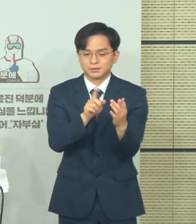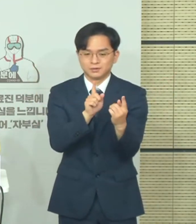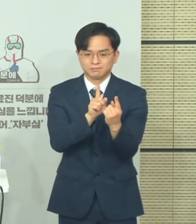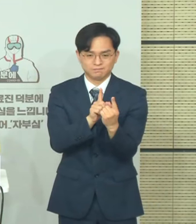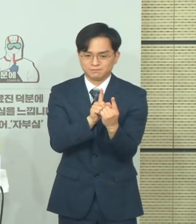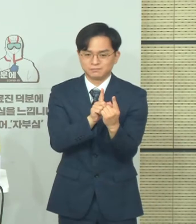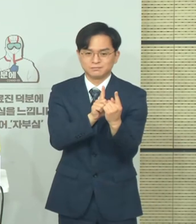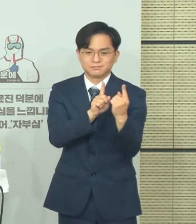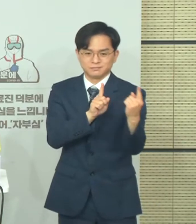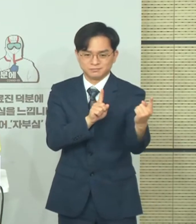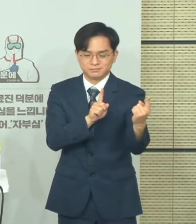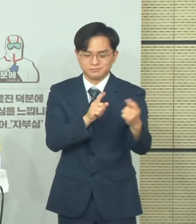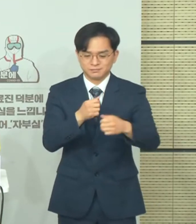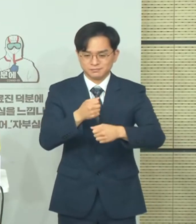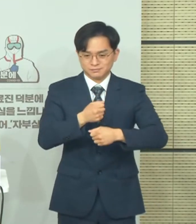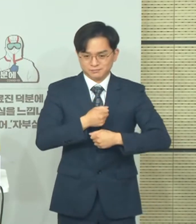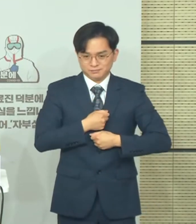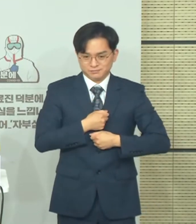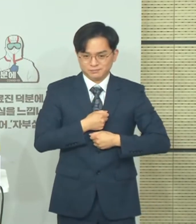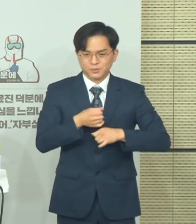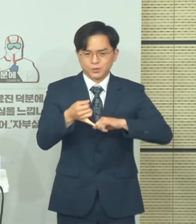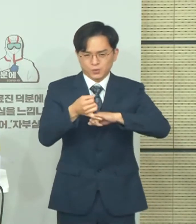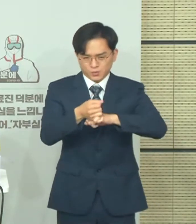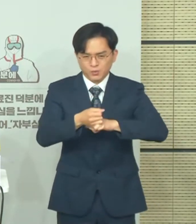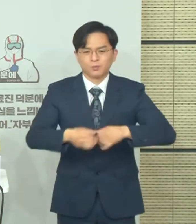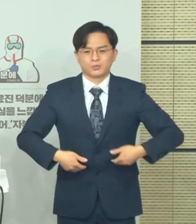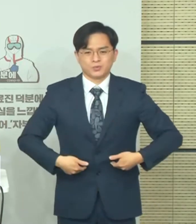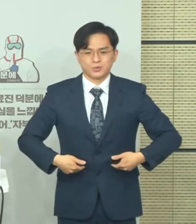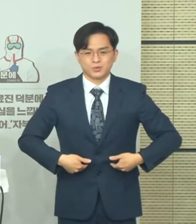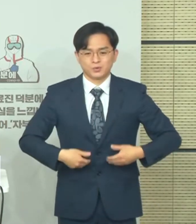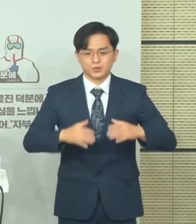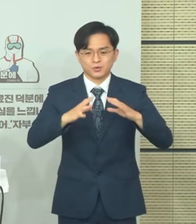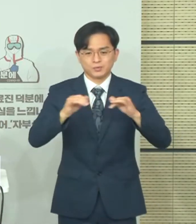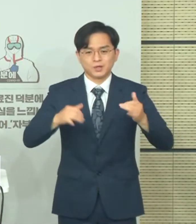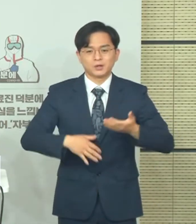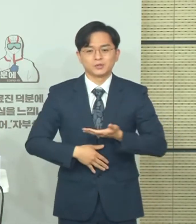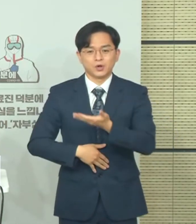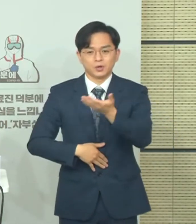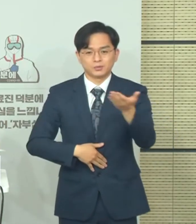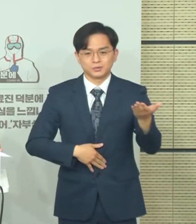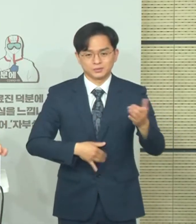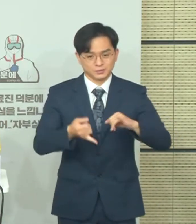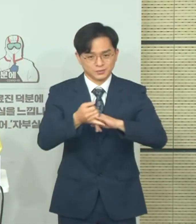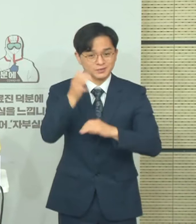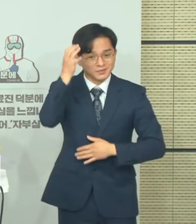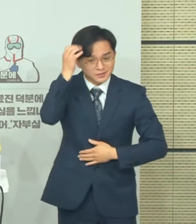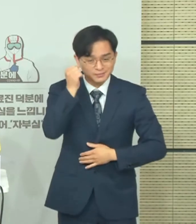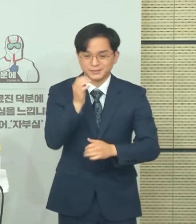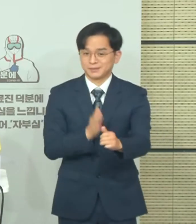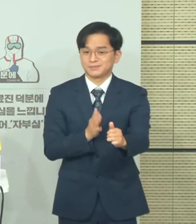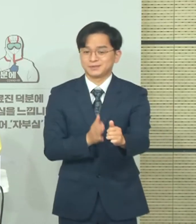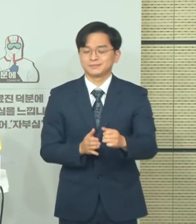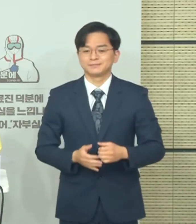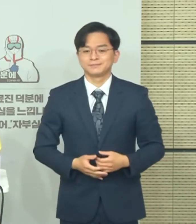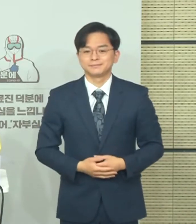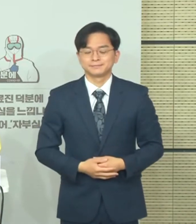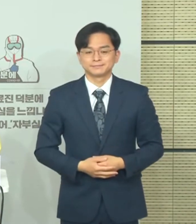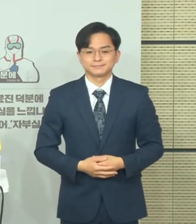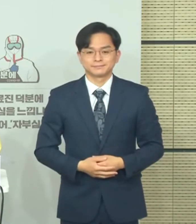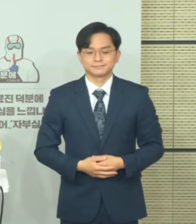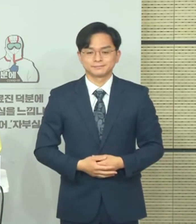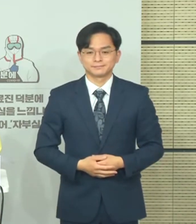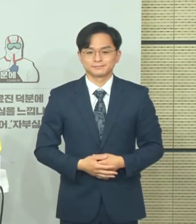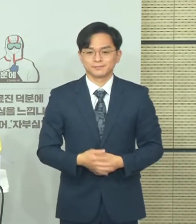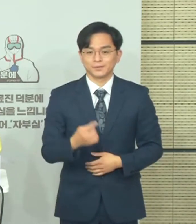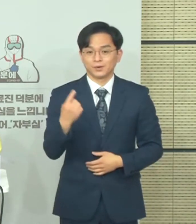실천이 필요합니다 국민 여러분들의 적극적인 참여와 협조 당부 드립니다 정부는